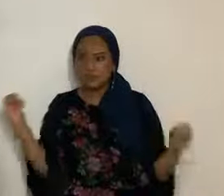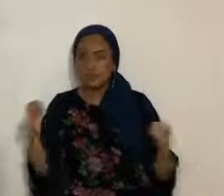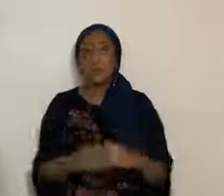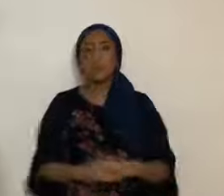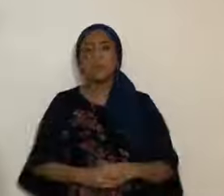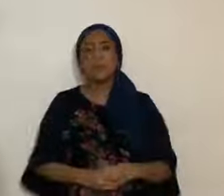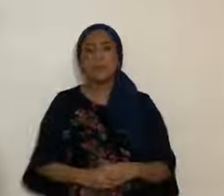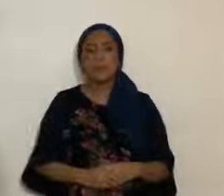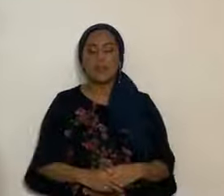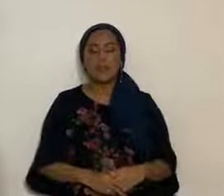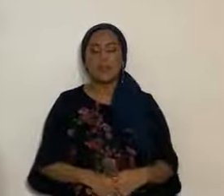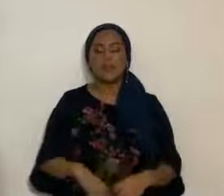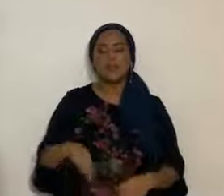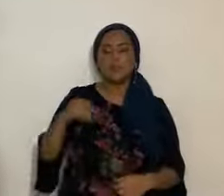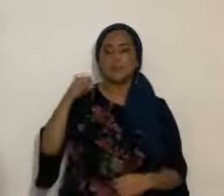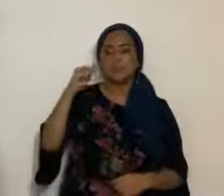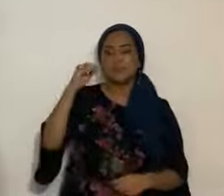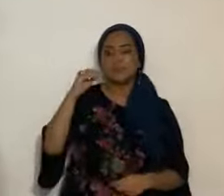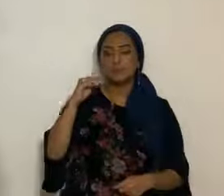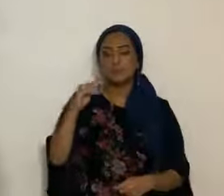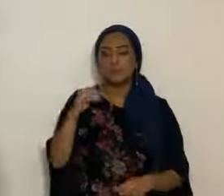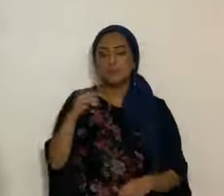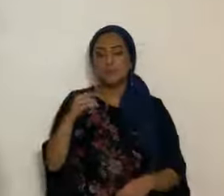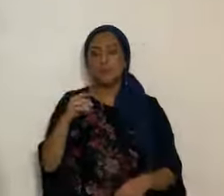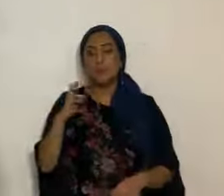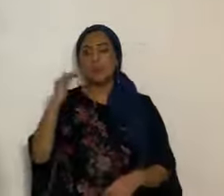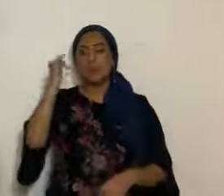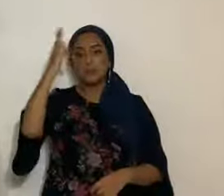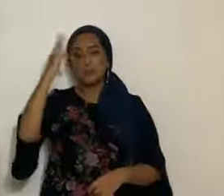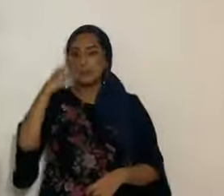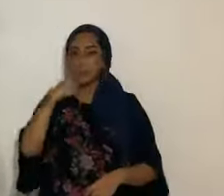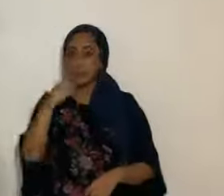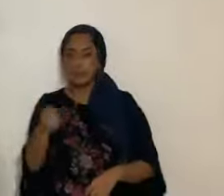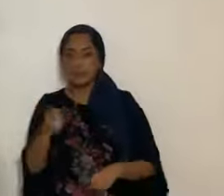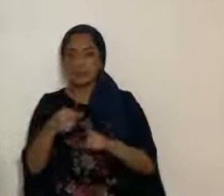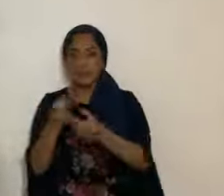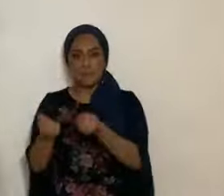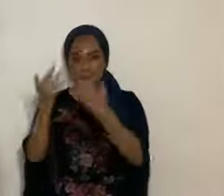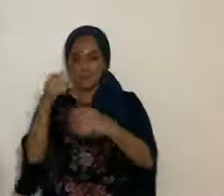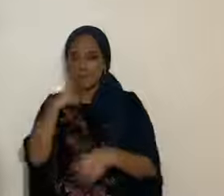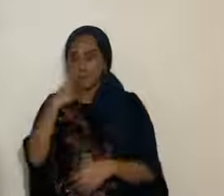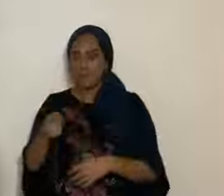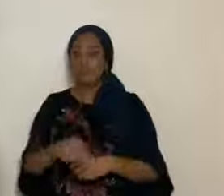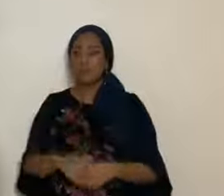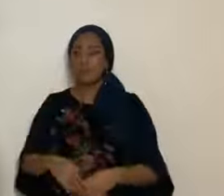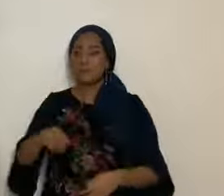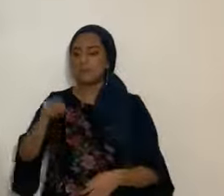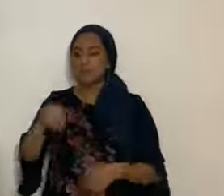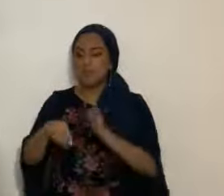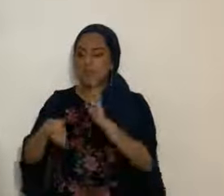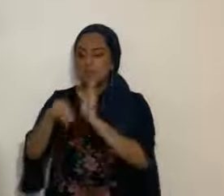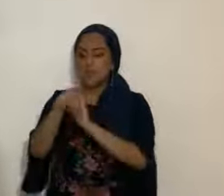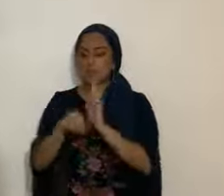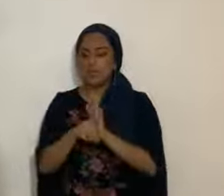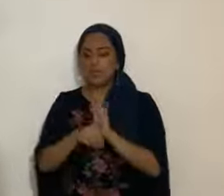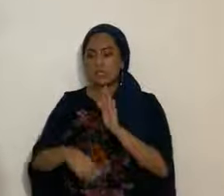Viendo Yahweh que iba a ver, los llamó Elohim de en medio de la zarza y dijo: Moisés, Moisés. Y